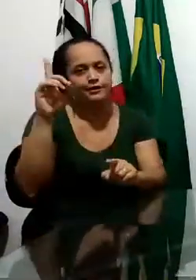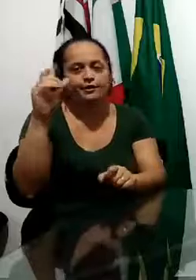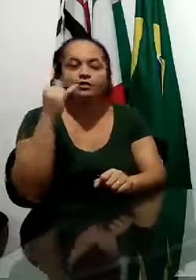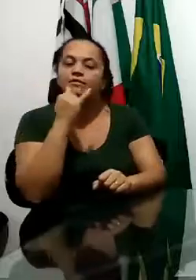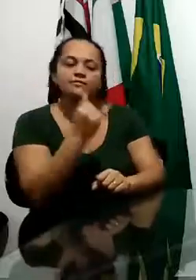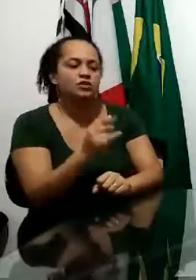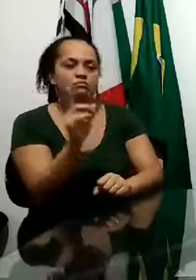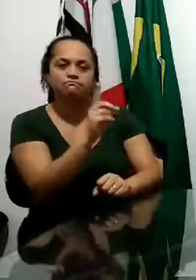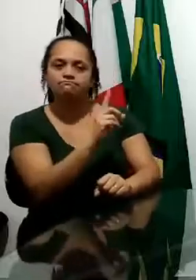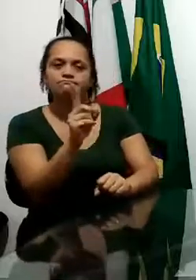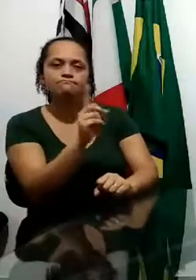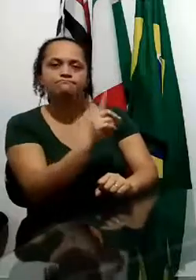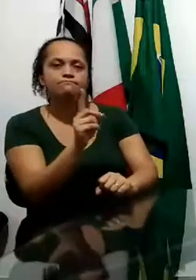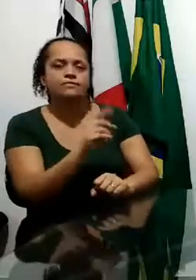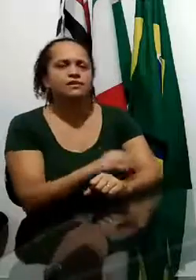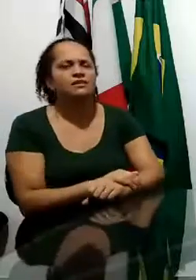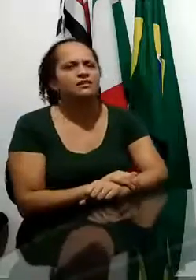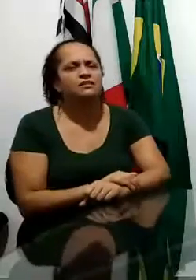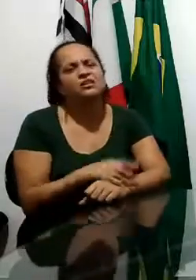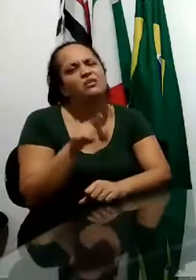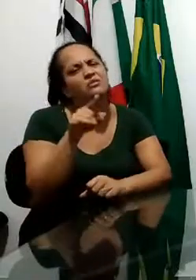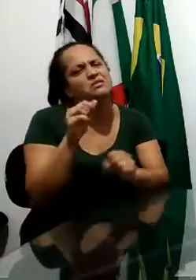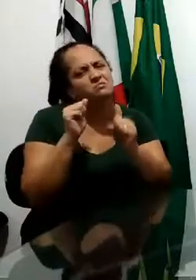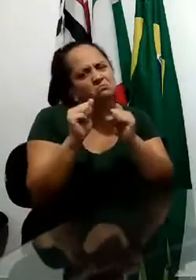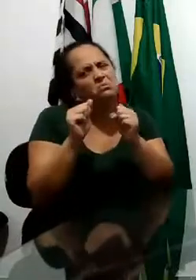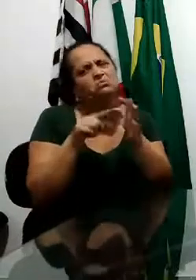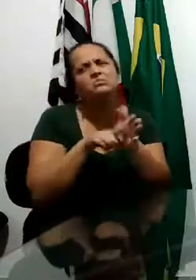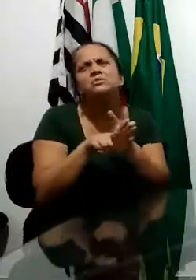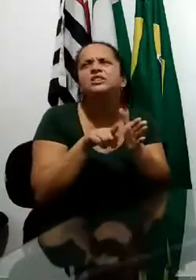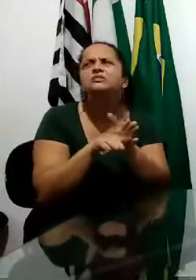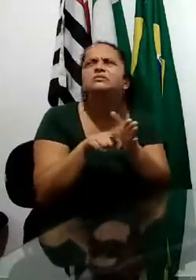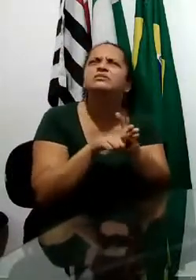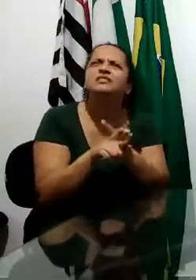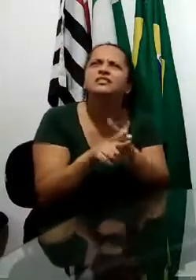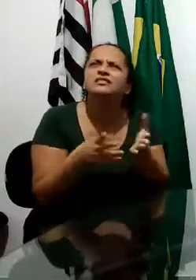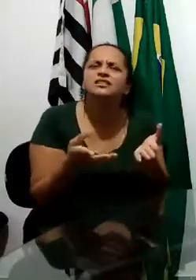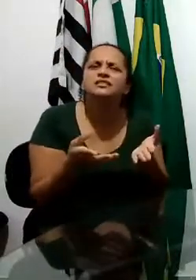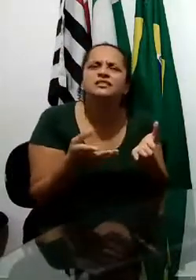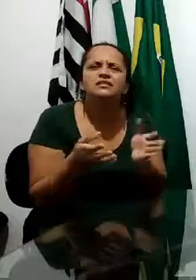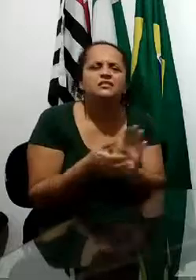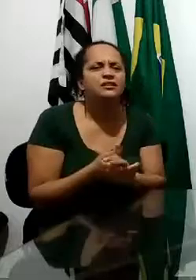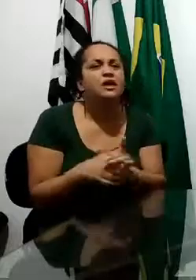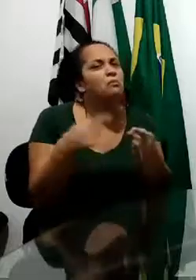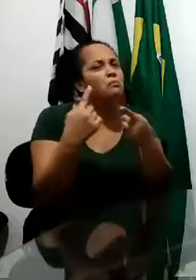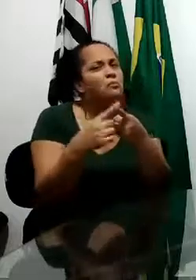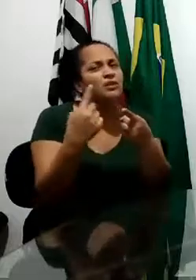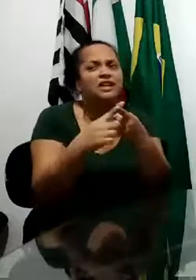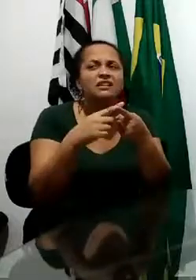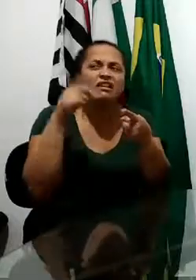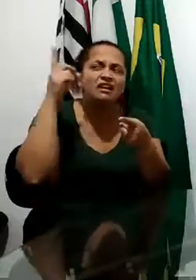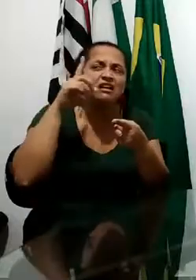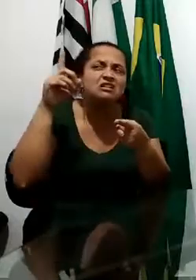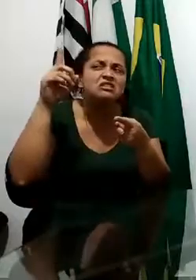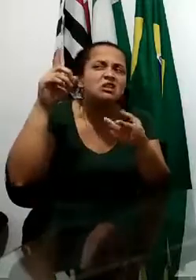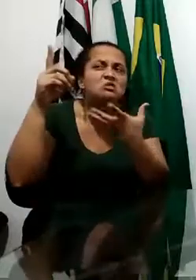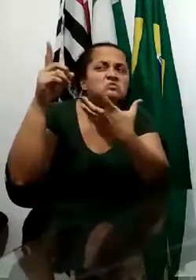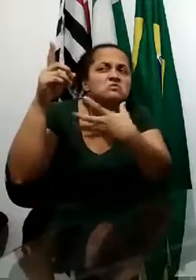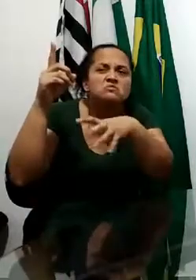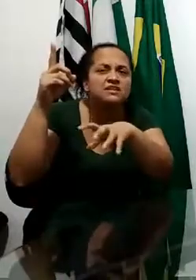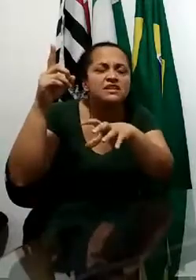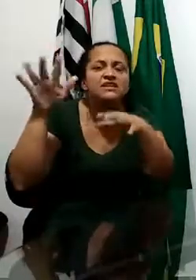Talvez você esteja se perguntando, né? Por que Deus não permitiu que